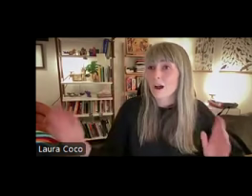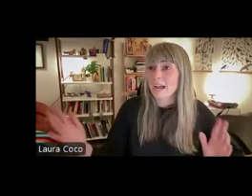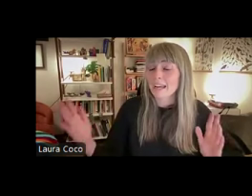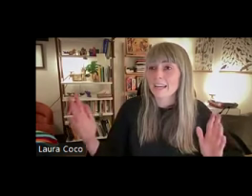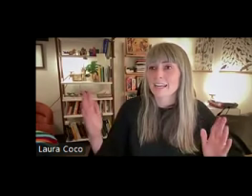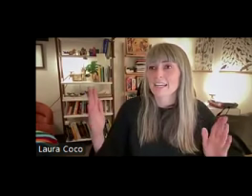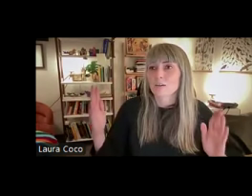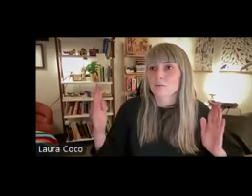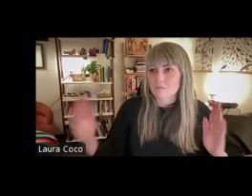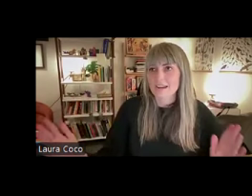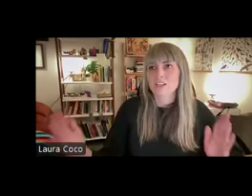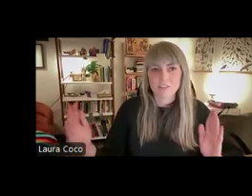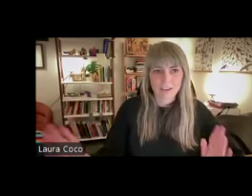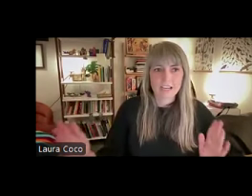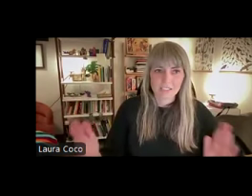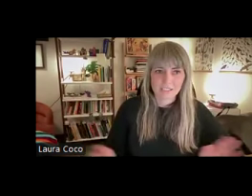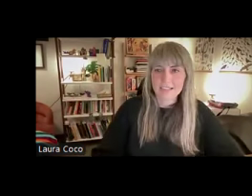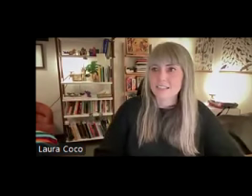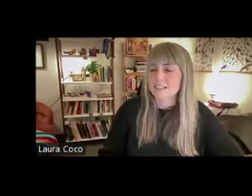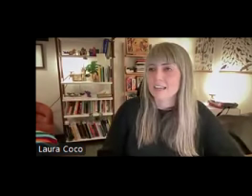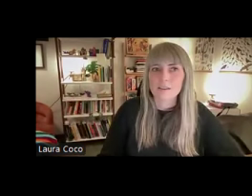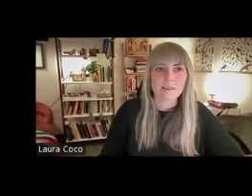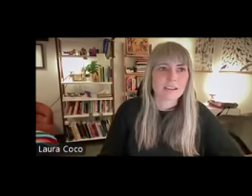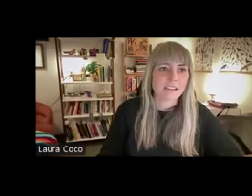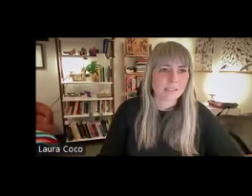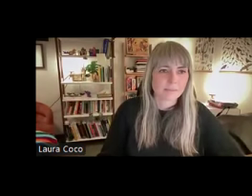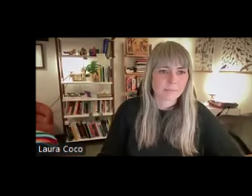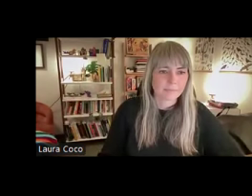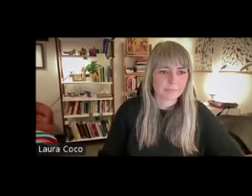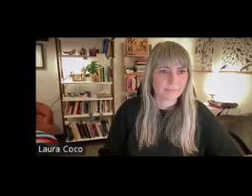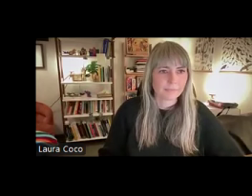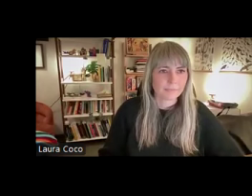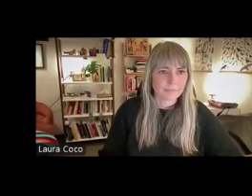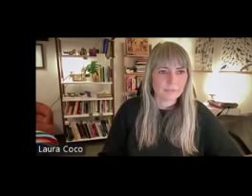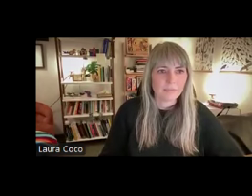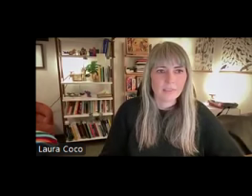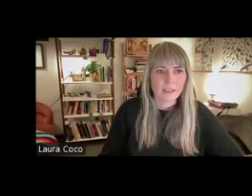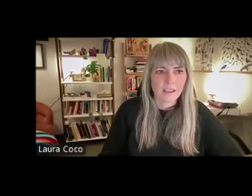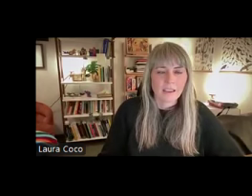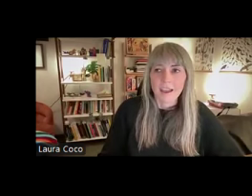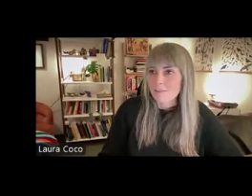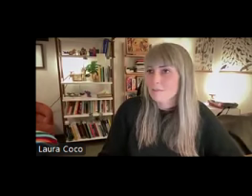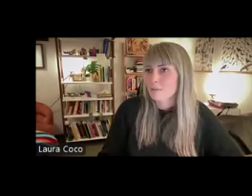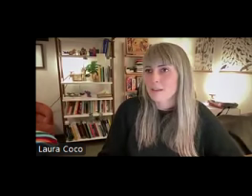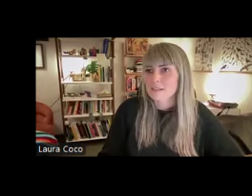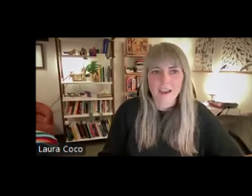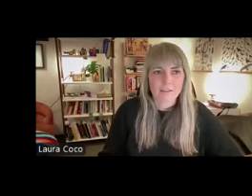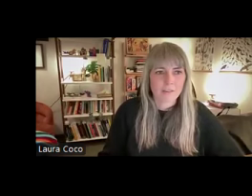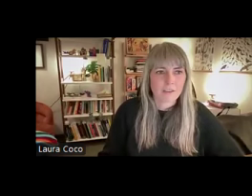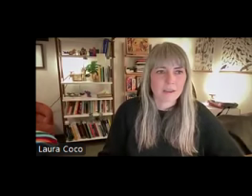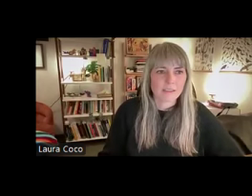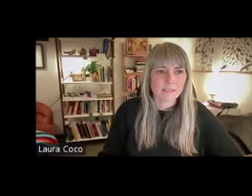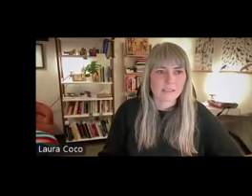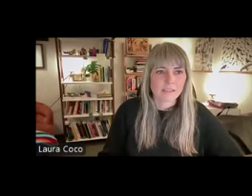era really 52 wide años, pero había range of un ages, rango 18 bastante to amplio 81 de years. edad, ¿no? Había personas desde los 18 años hasta los Half were 81 males años and de